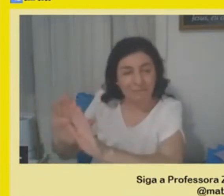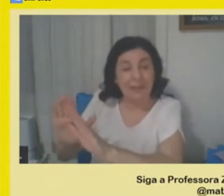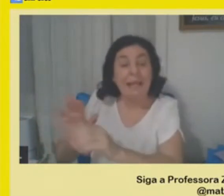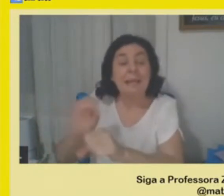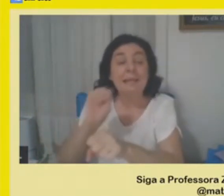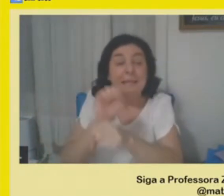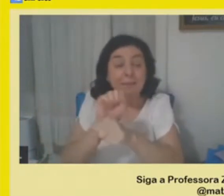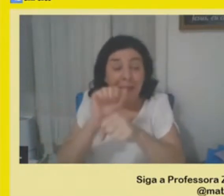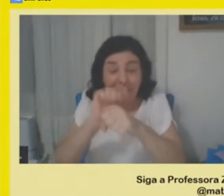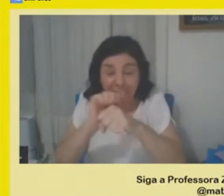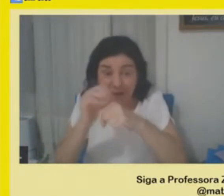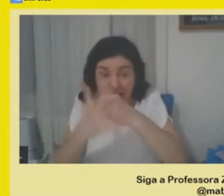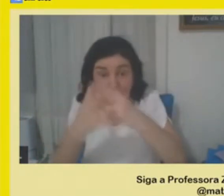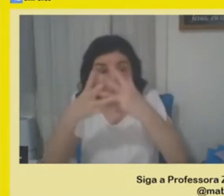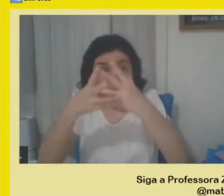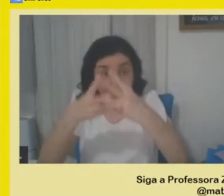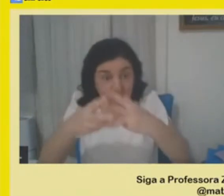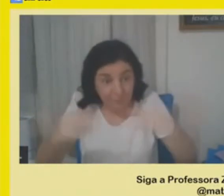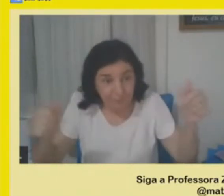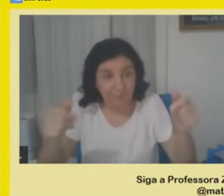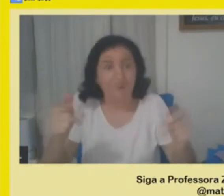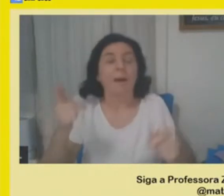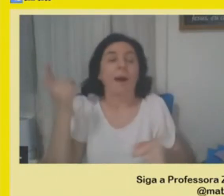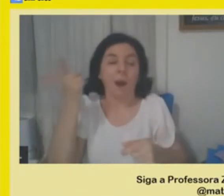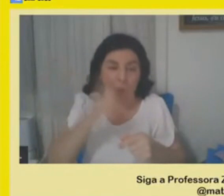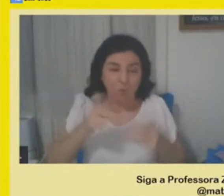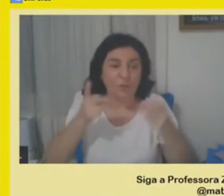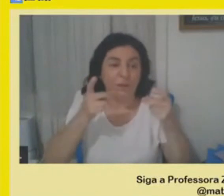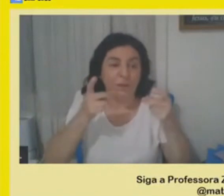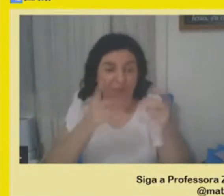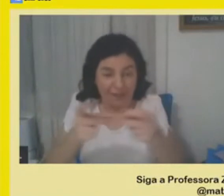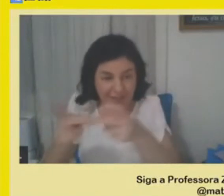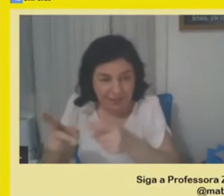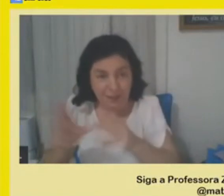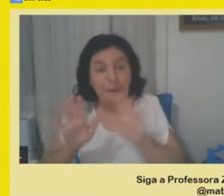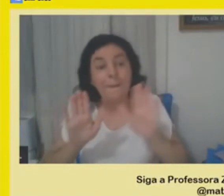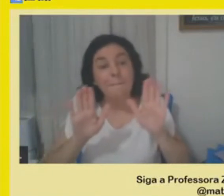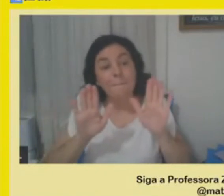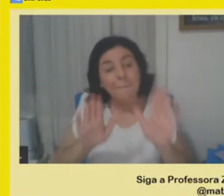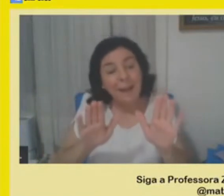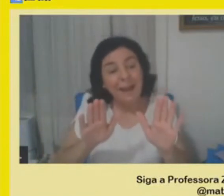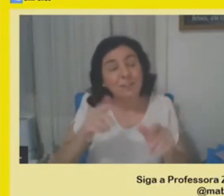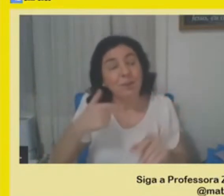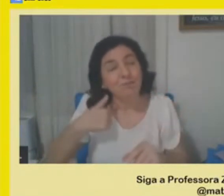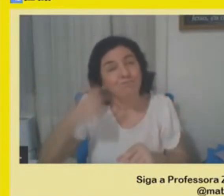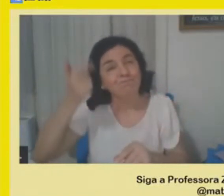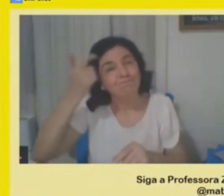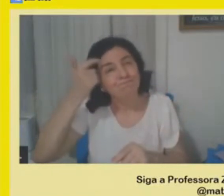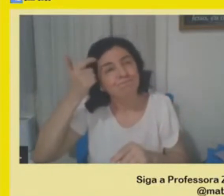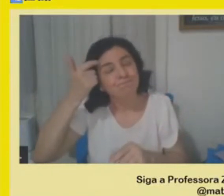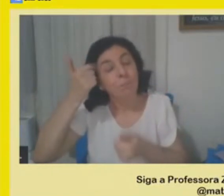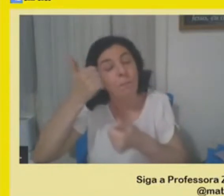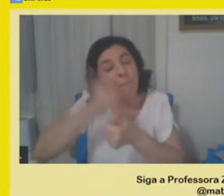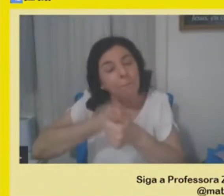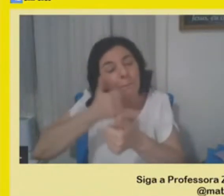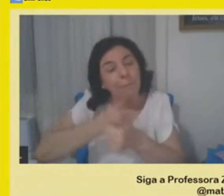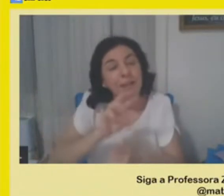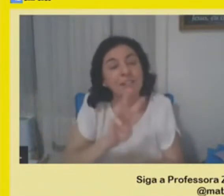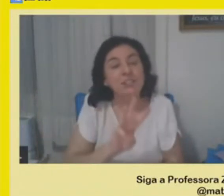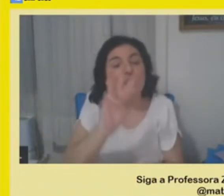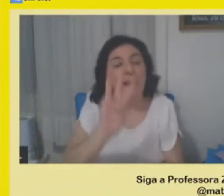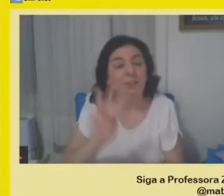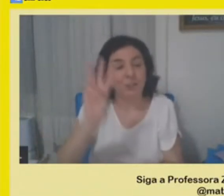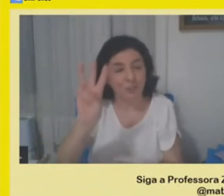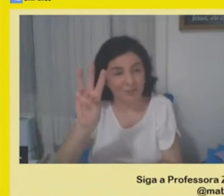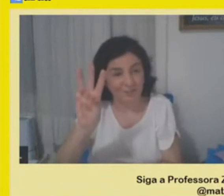Agora, por causa da pandemia, não está sendo fácil, né? Eu tô parada, tá? Os materiais estão guardados. Aí, quando